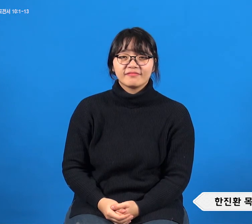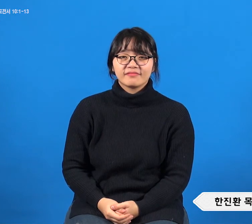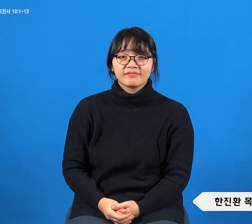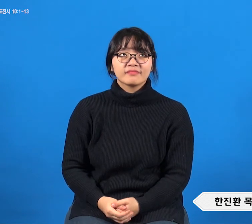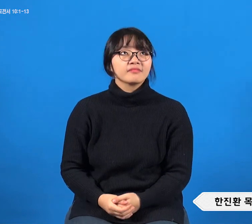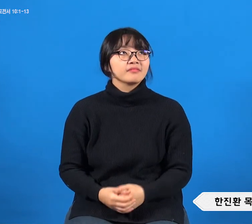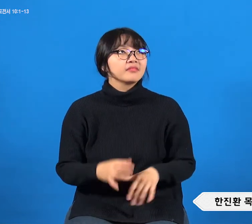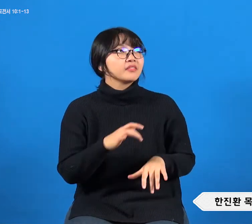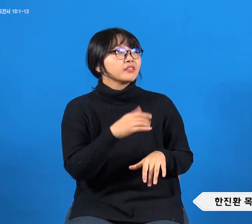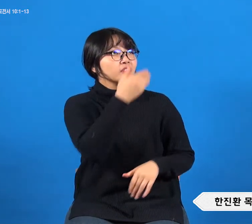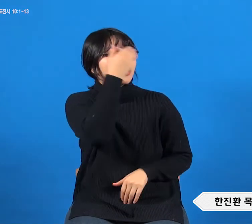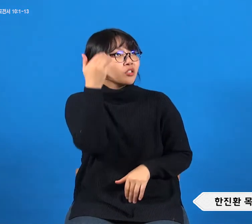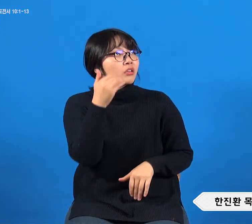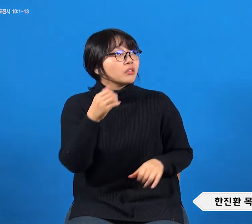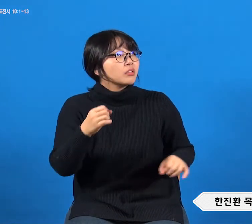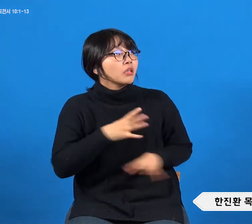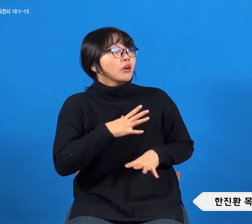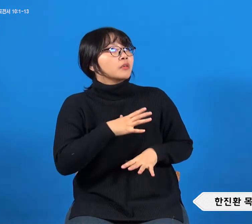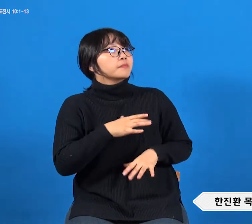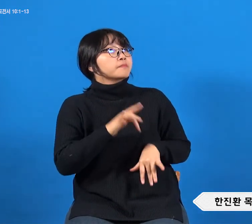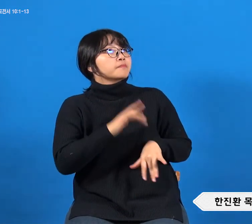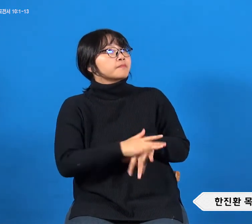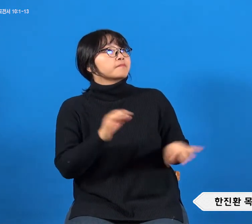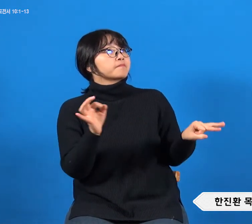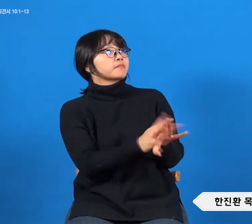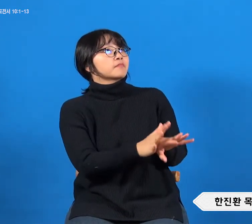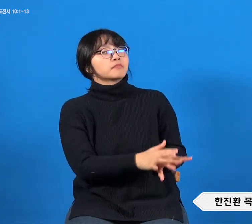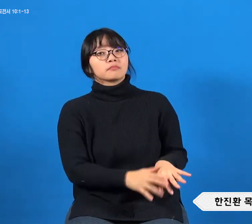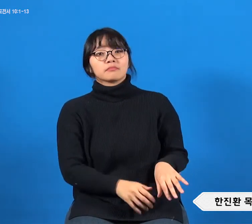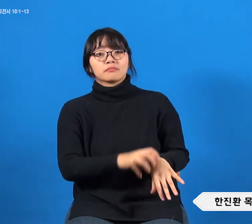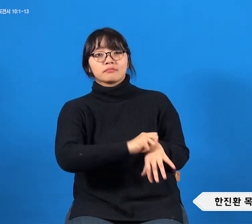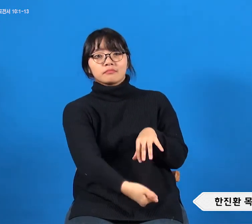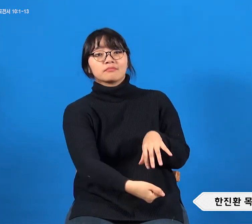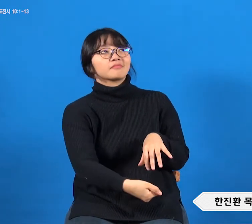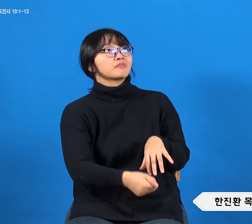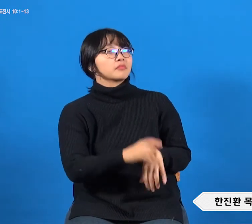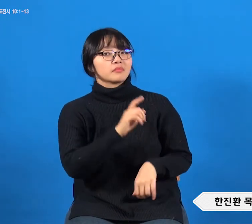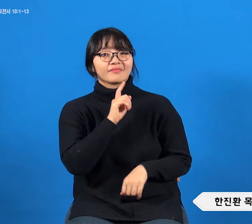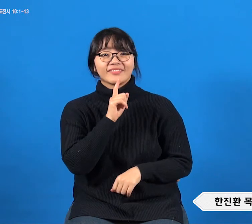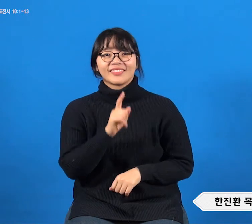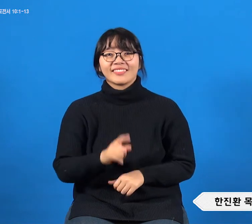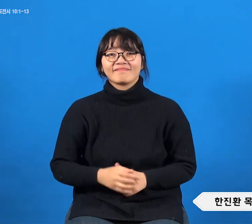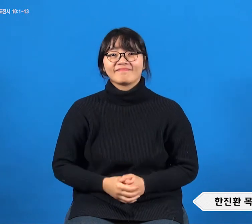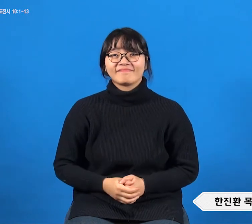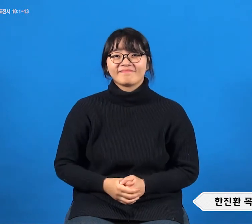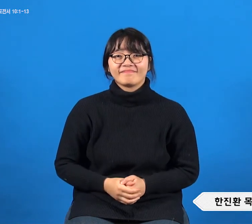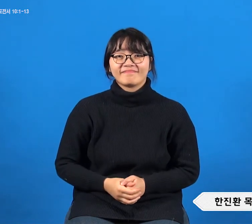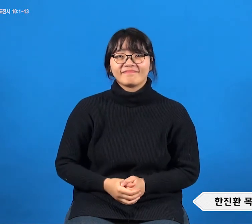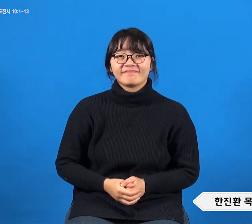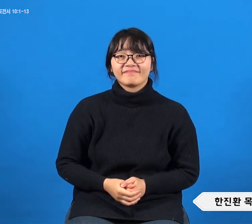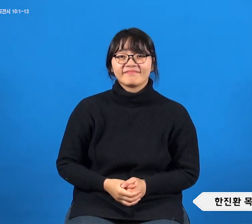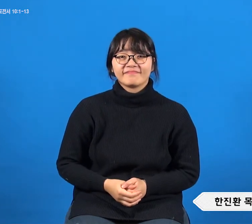그리고 바로 그 순간에 청년이 종이 찢는 버릇이 뚝 그쳐졌다고 합니다.